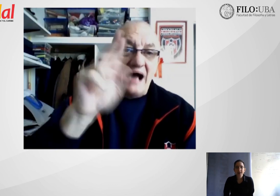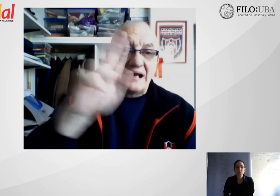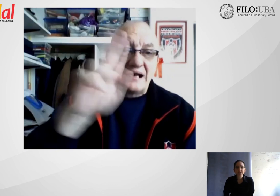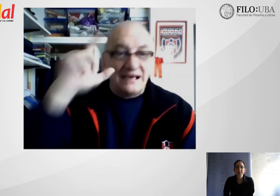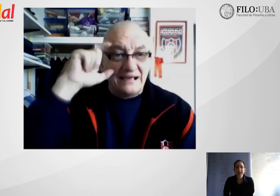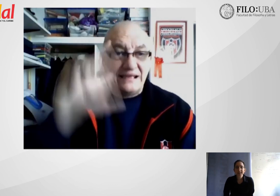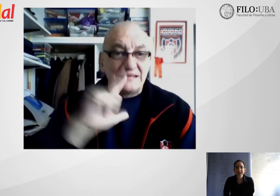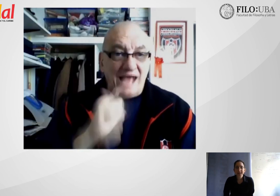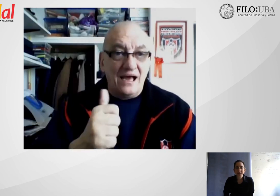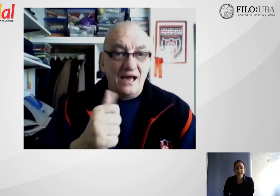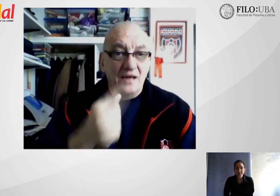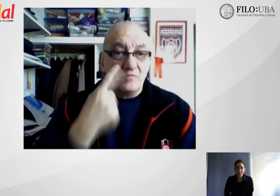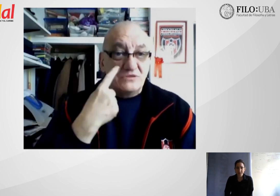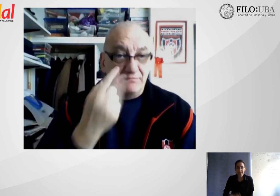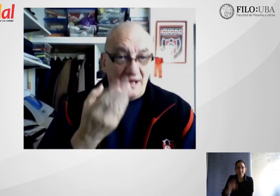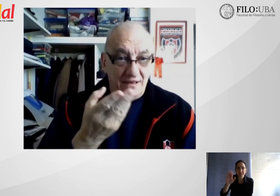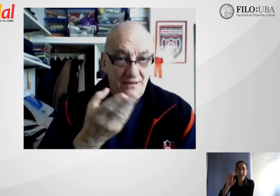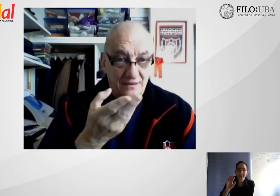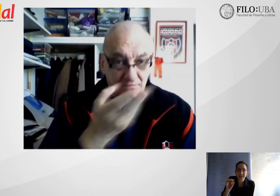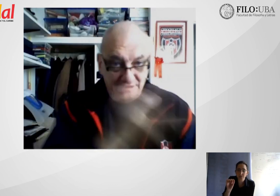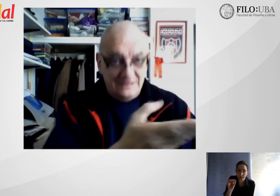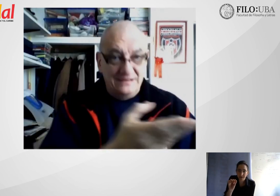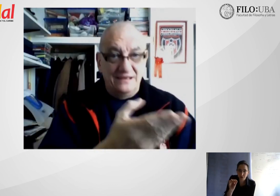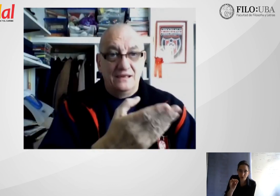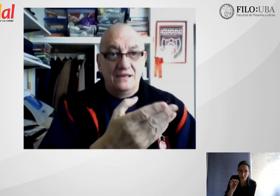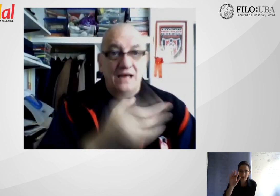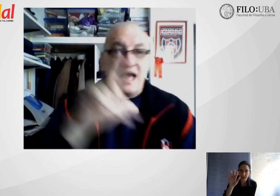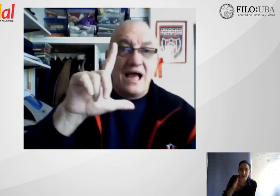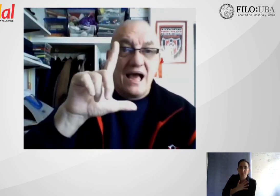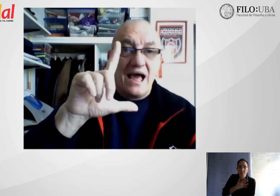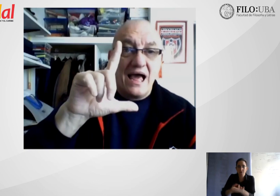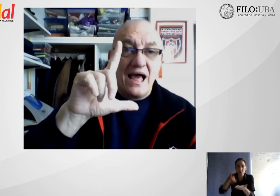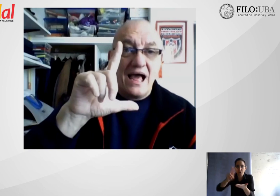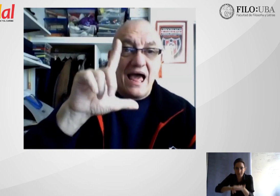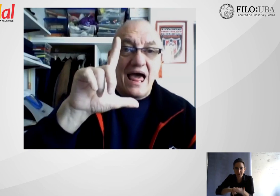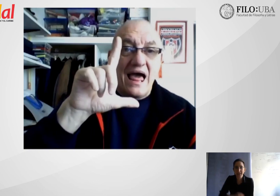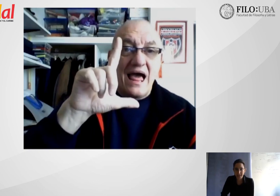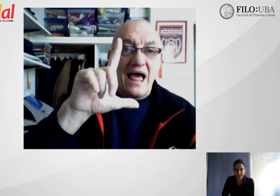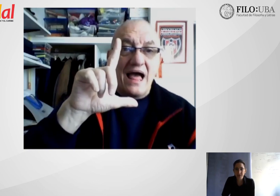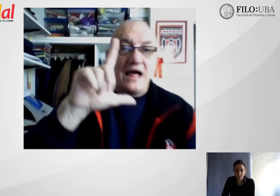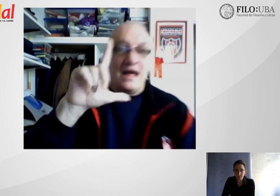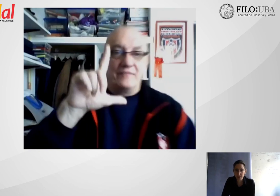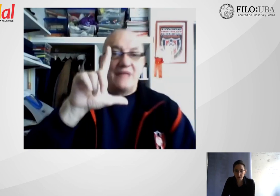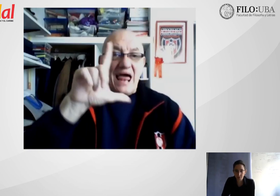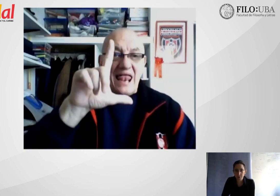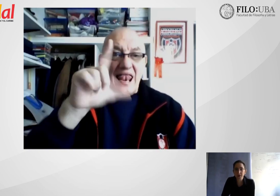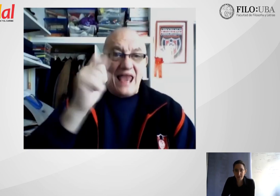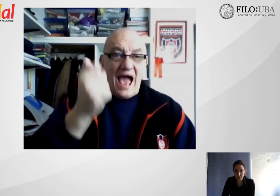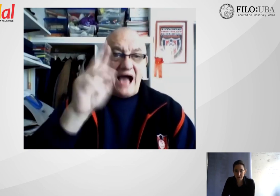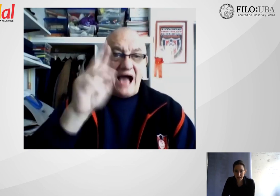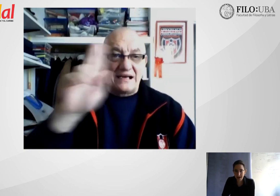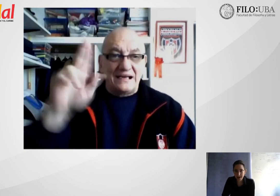En la municipalidad, está diciendo una palabra que yo no logro deletrear. Le estoy preguntando de